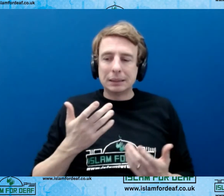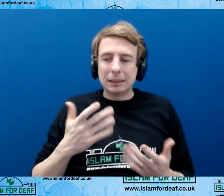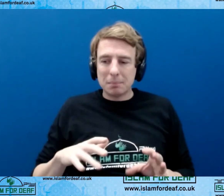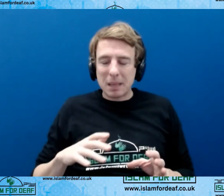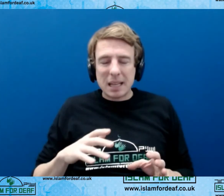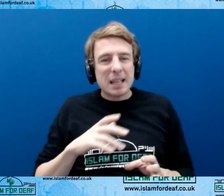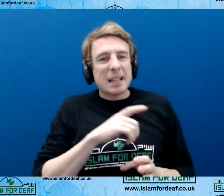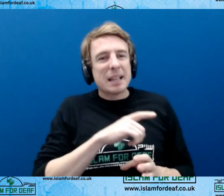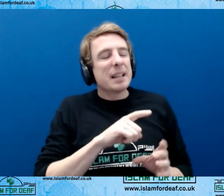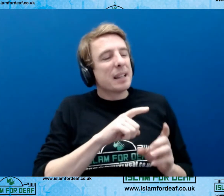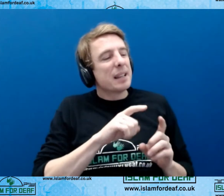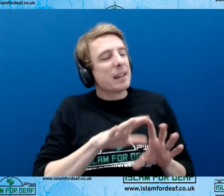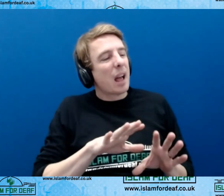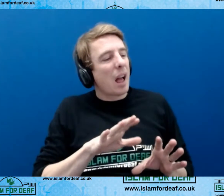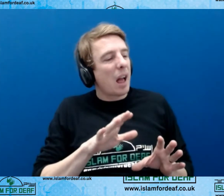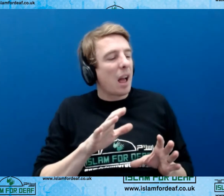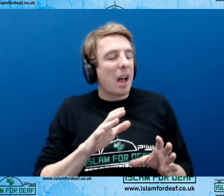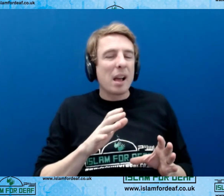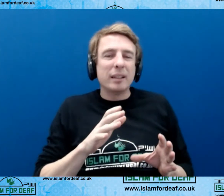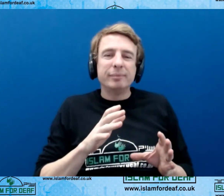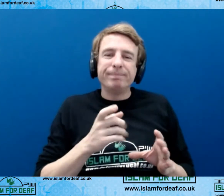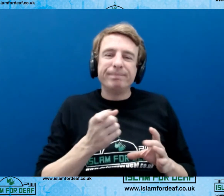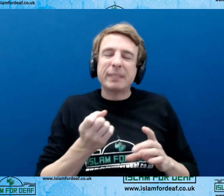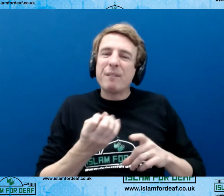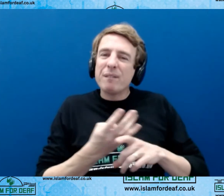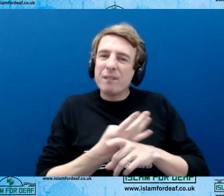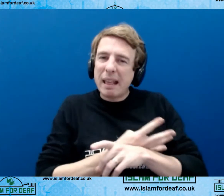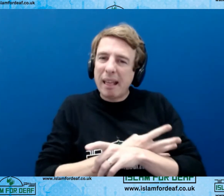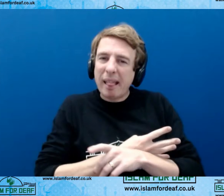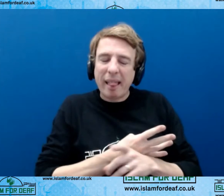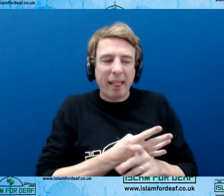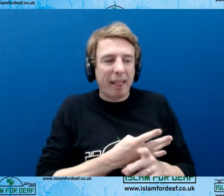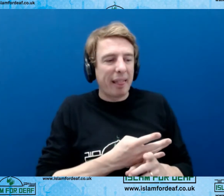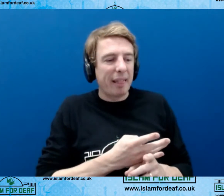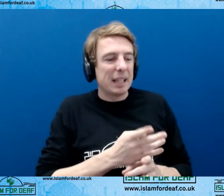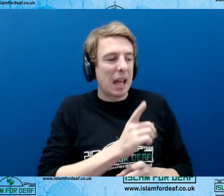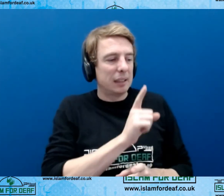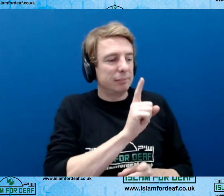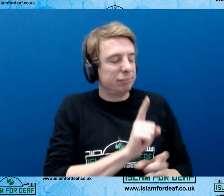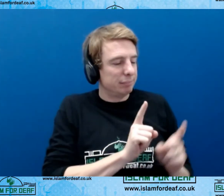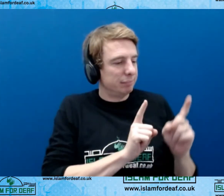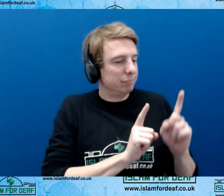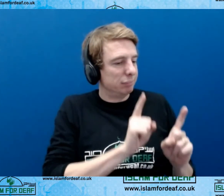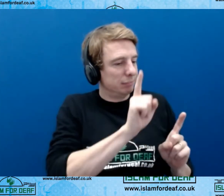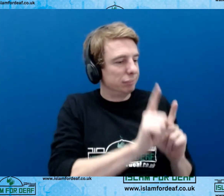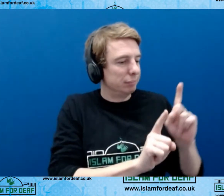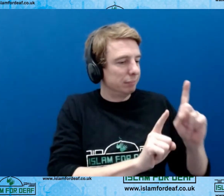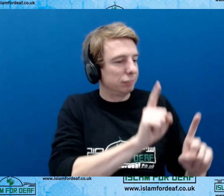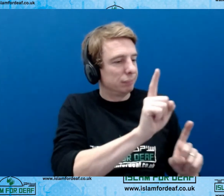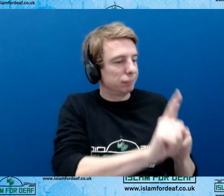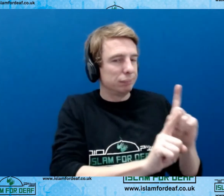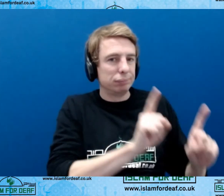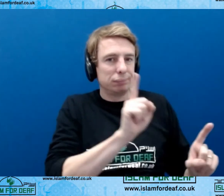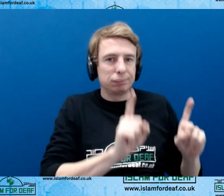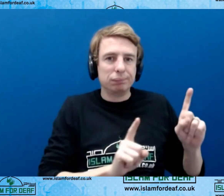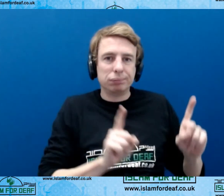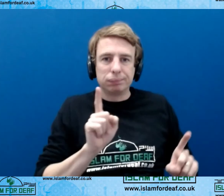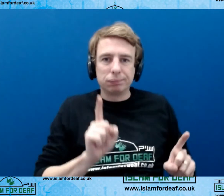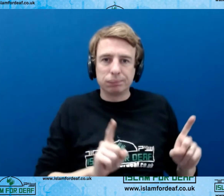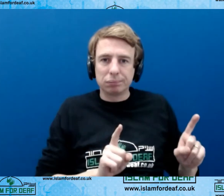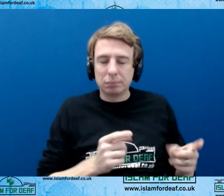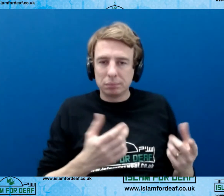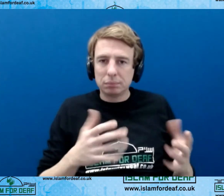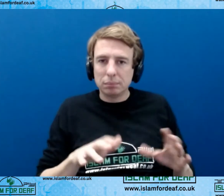up. They were just bare, like skeletal structures of the corn. وولد النبي عليه